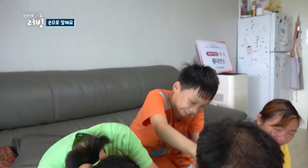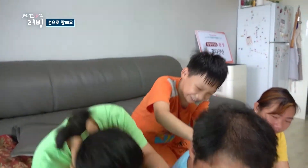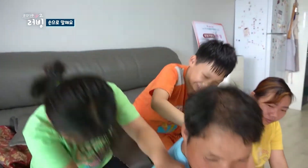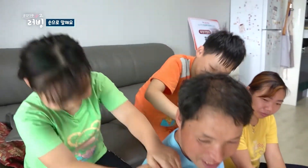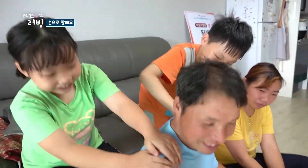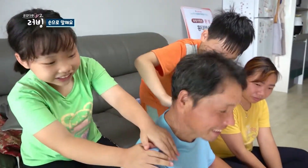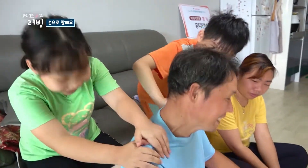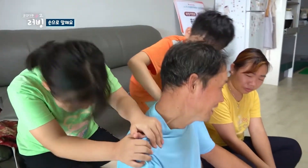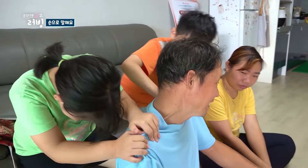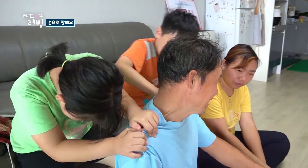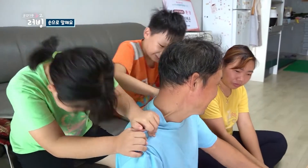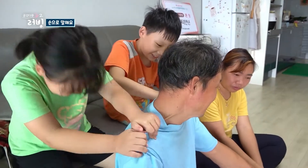배. 아빠.